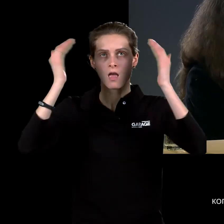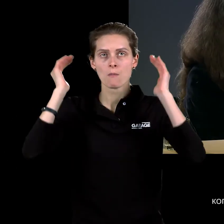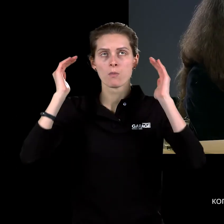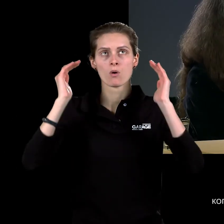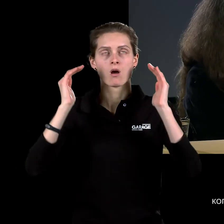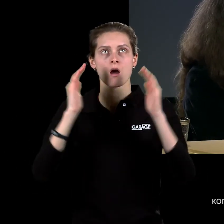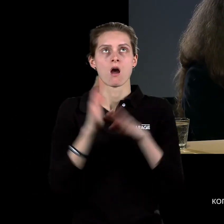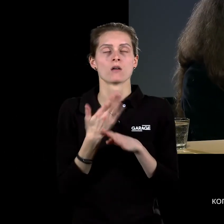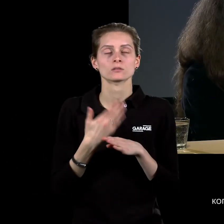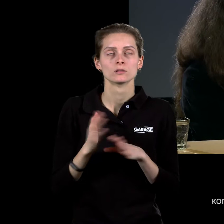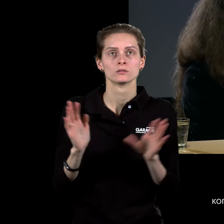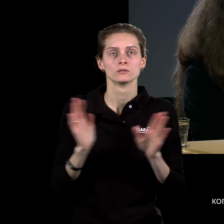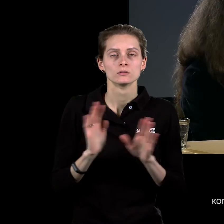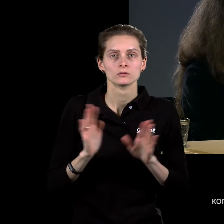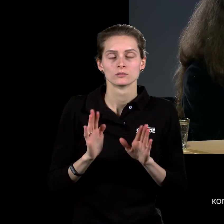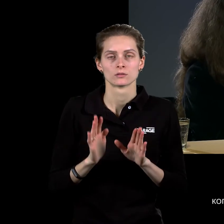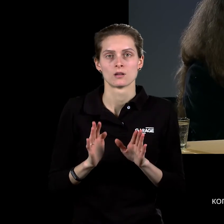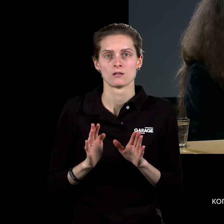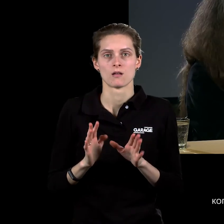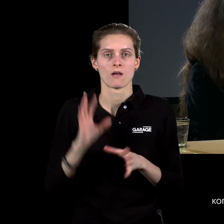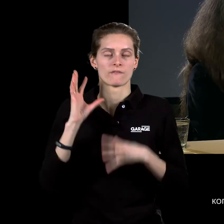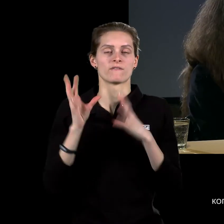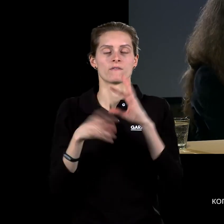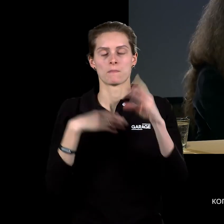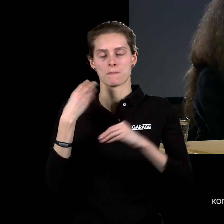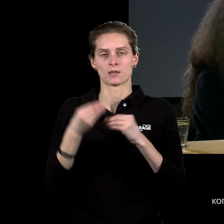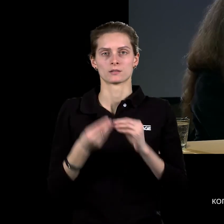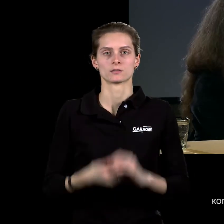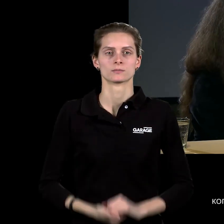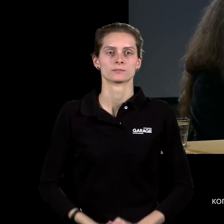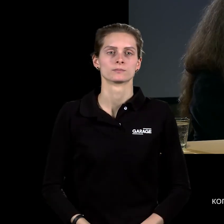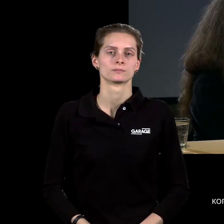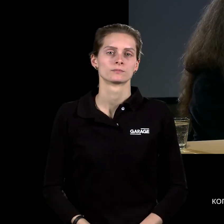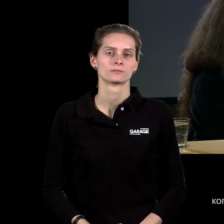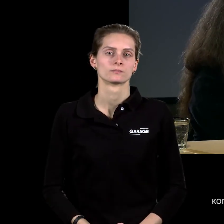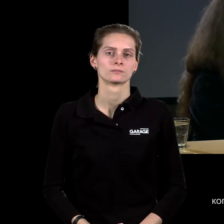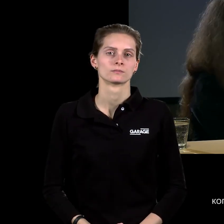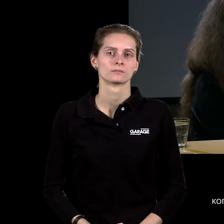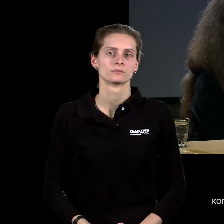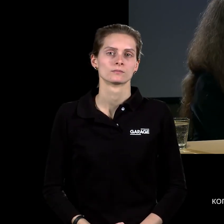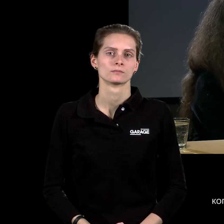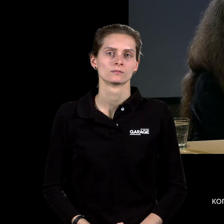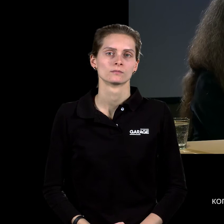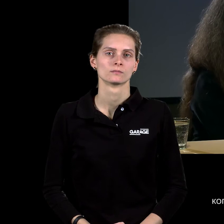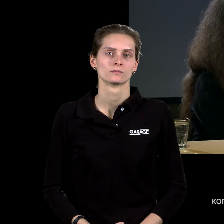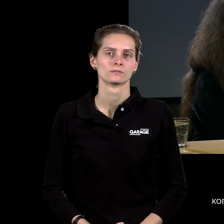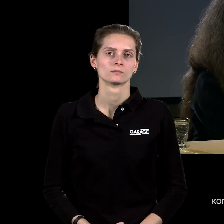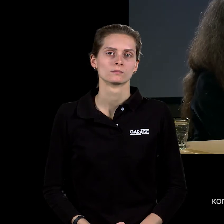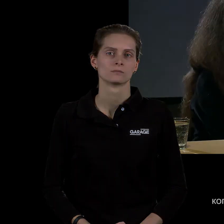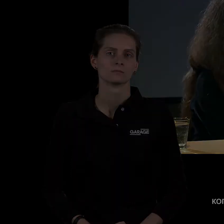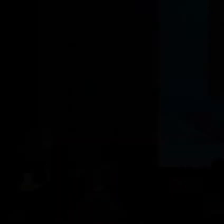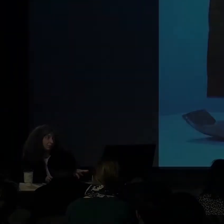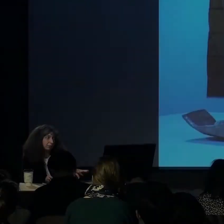не отдельные существа, а вот именно вот эта вот биомасса, да, когда останки превращаются в